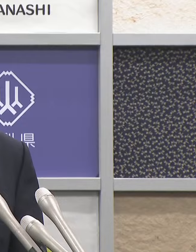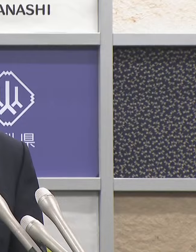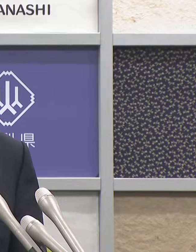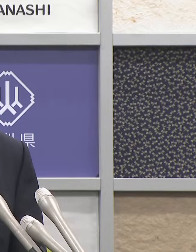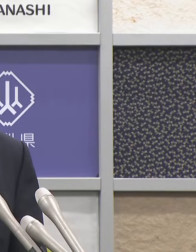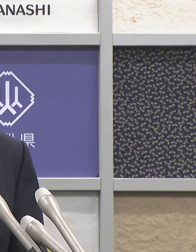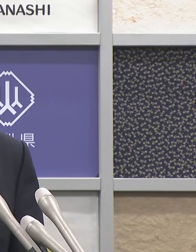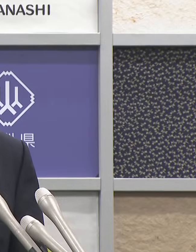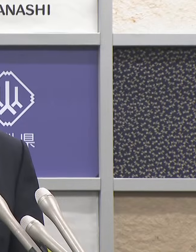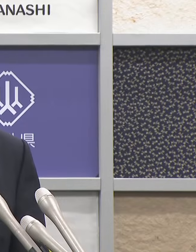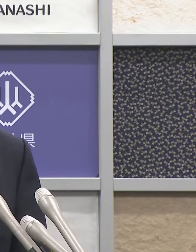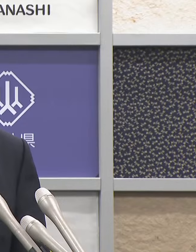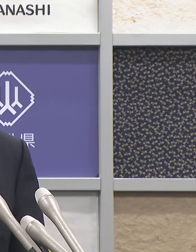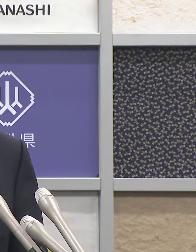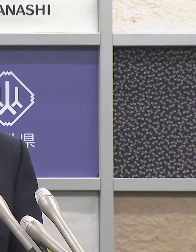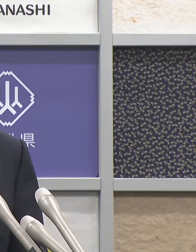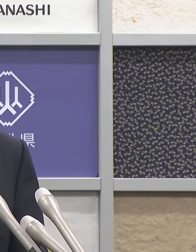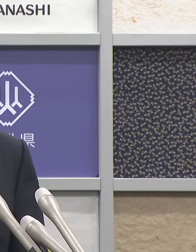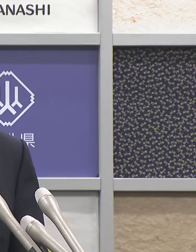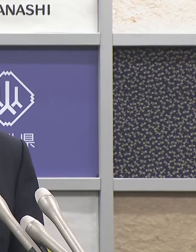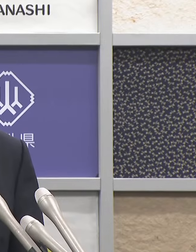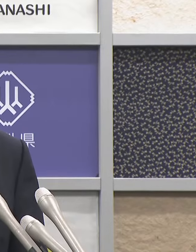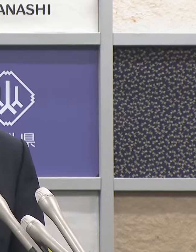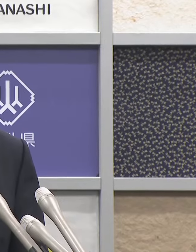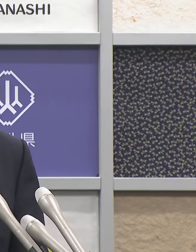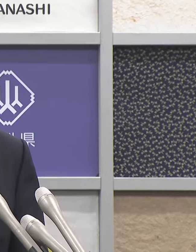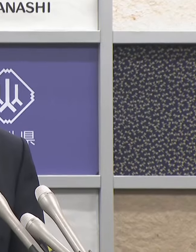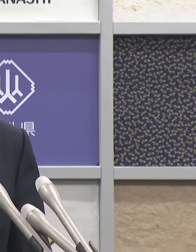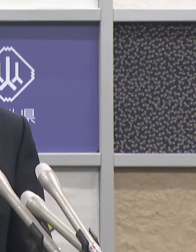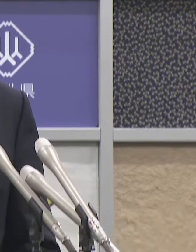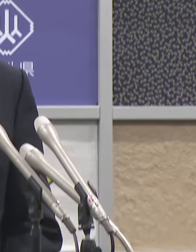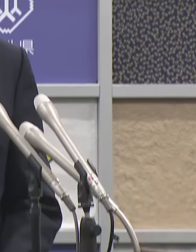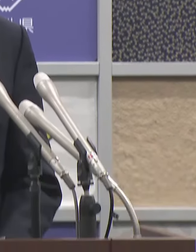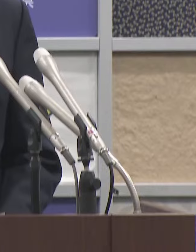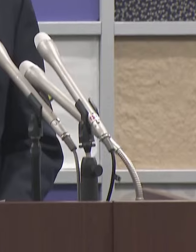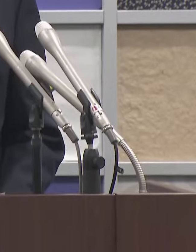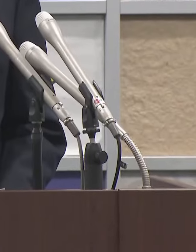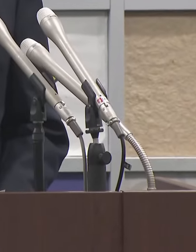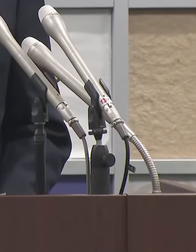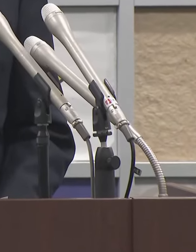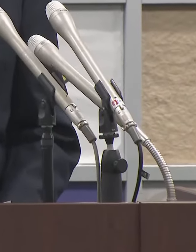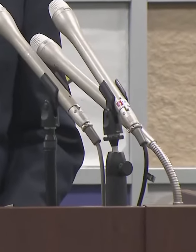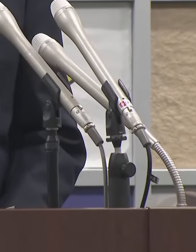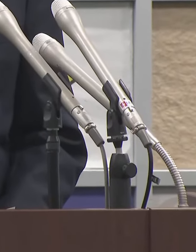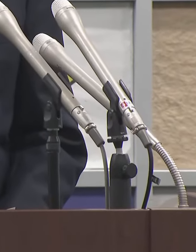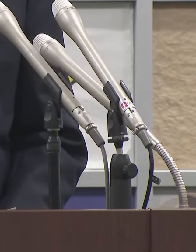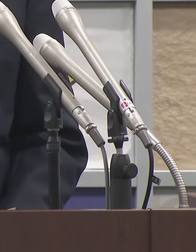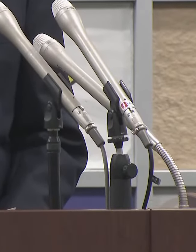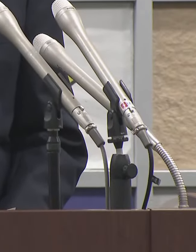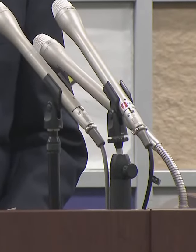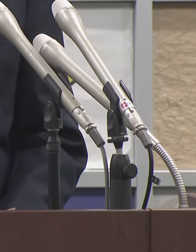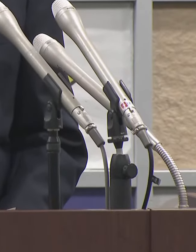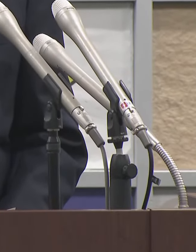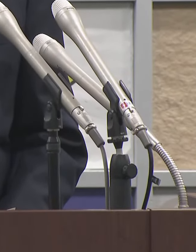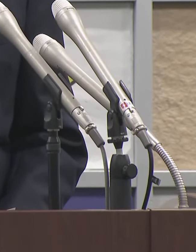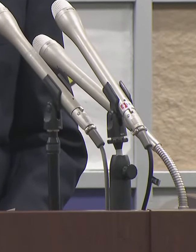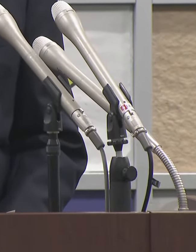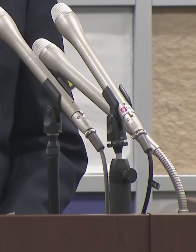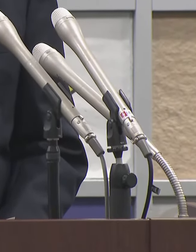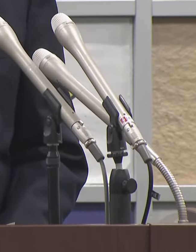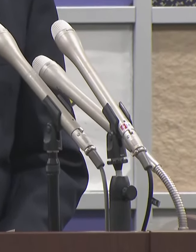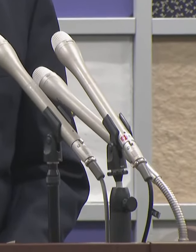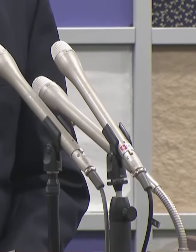純に増やせばいいというのが そのとおり、 これが人員の確保の供給とですね、質がトレードオフにな